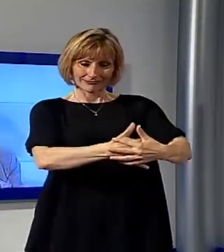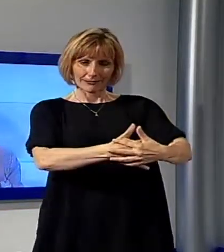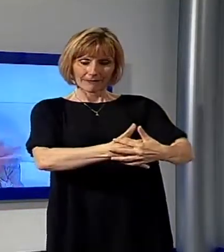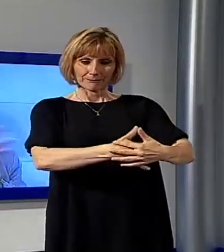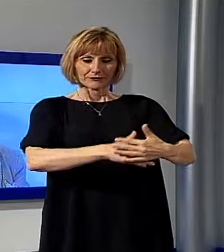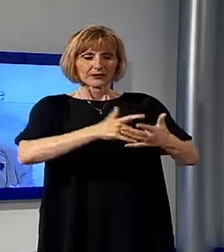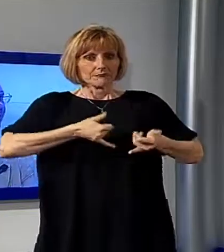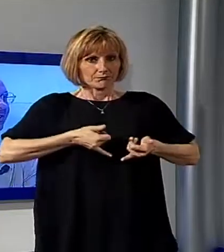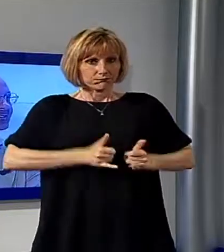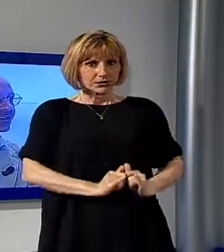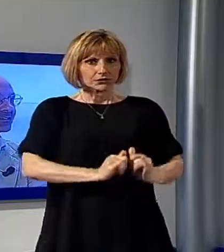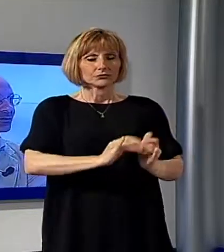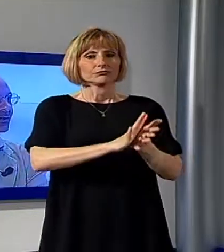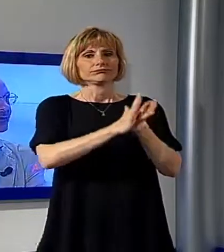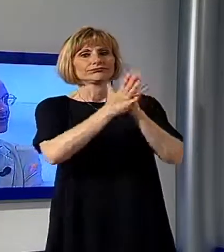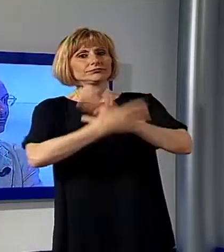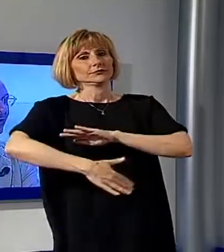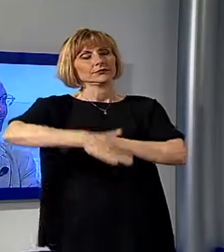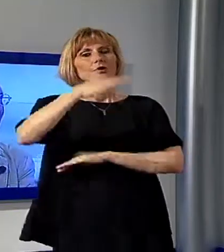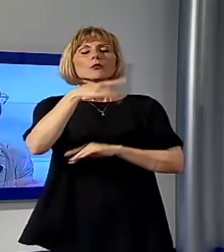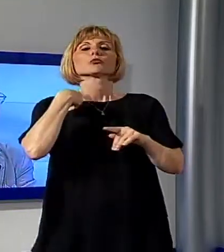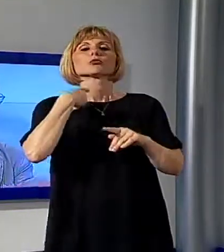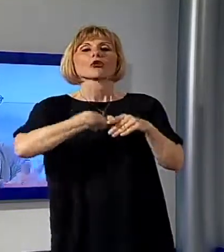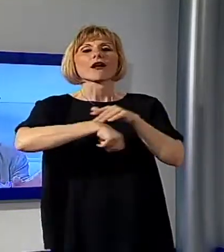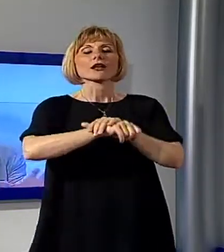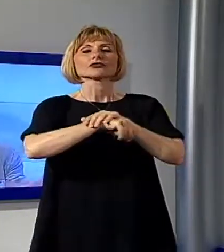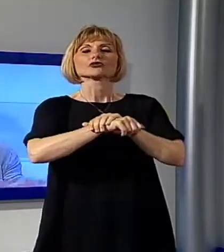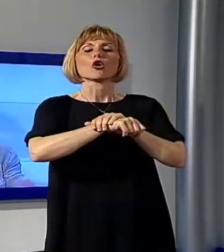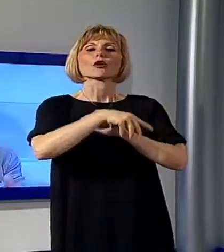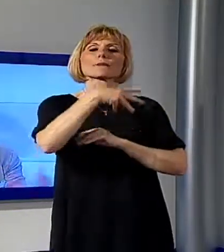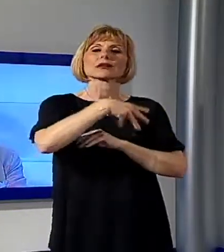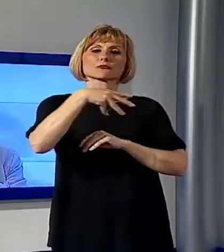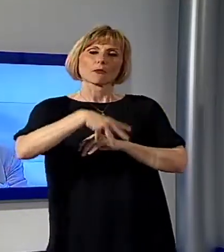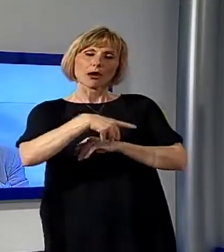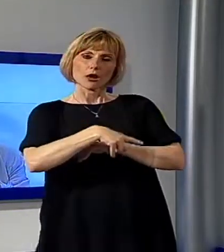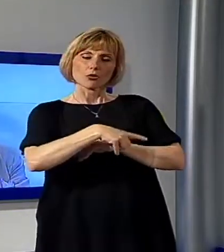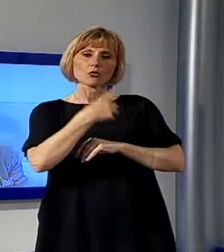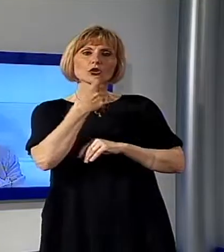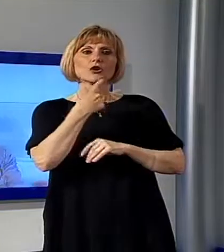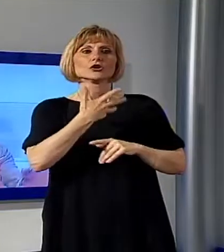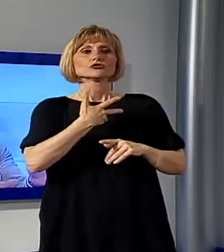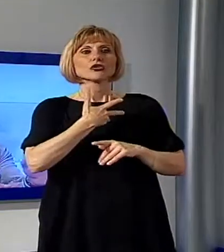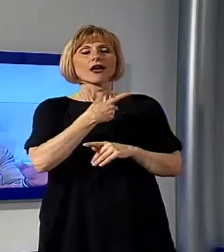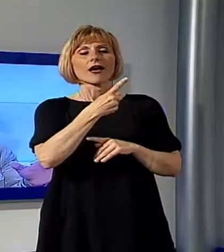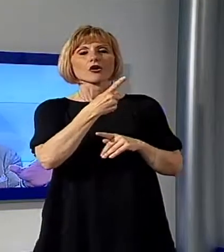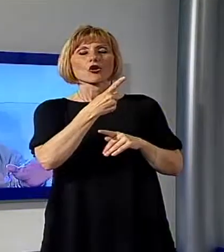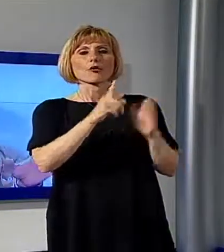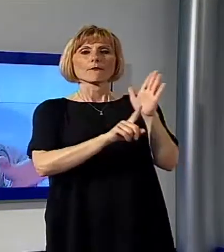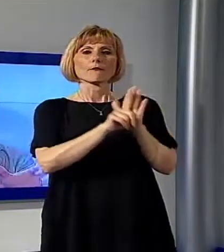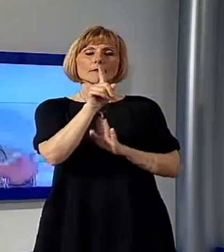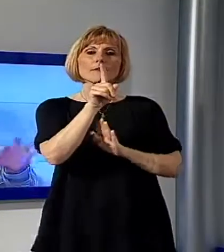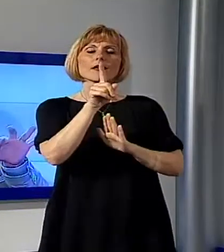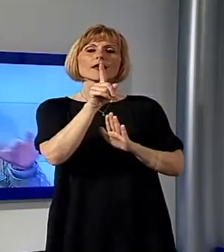chi è appassionato di sport, l'ex calciatore Massimo Mauro, che dialoga con il violoncellista Mario Brunello, sulle relazioni